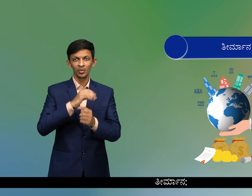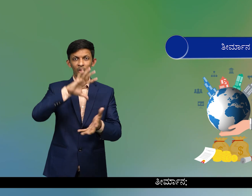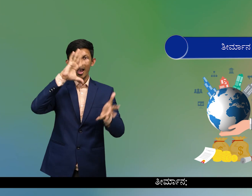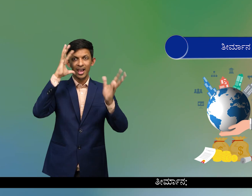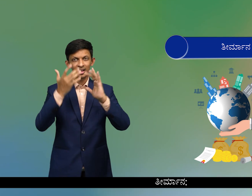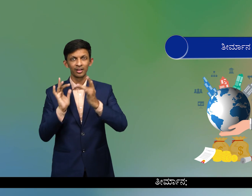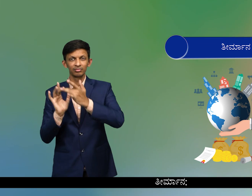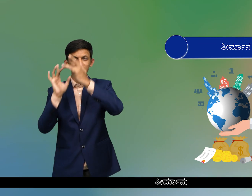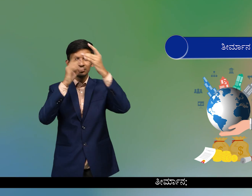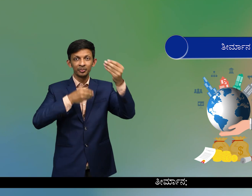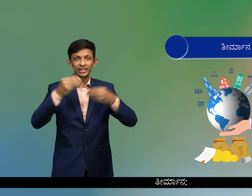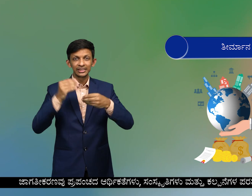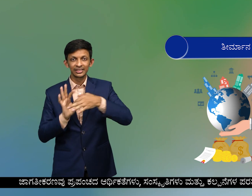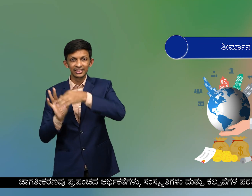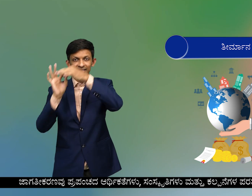ತೀರ್ಮಾನ.